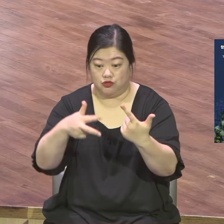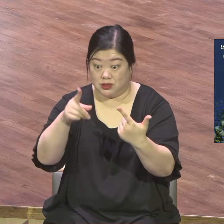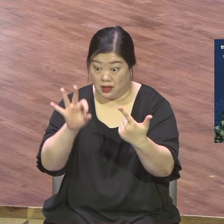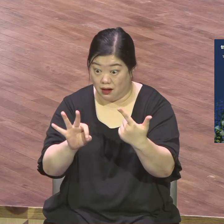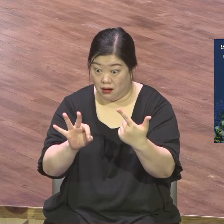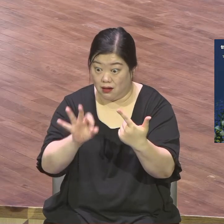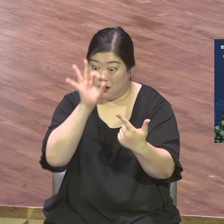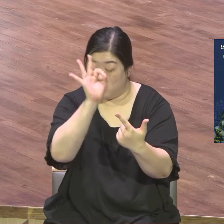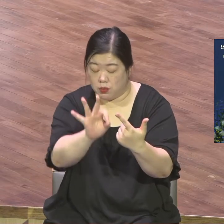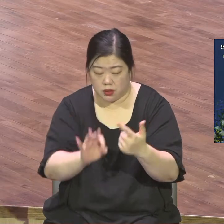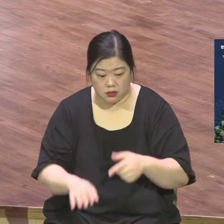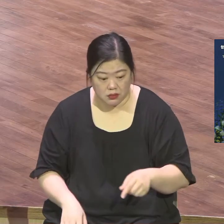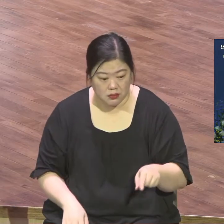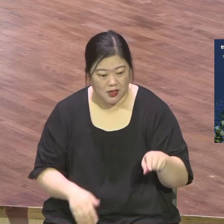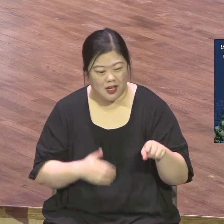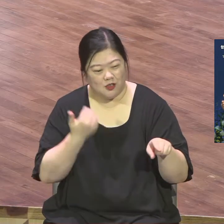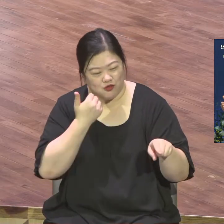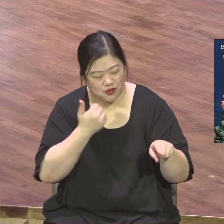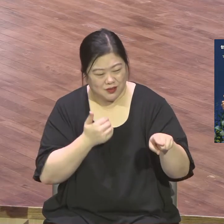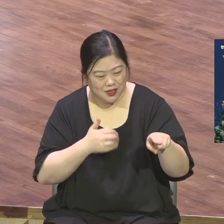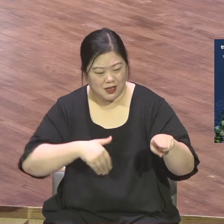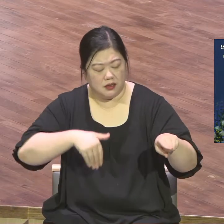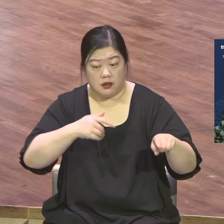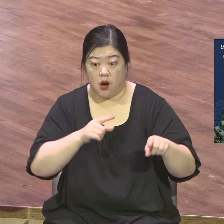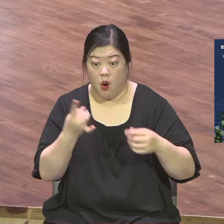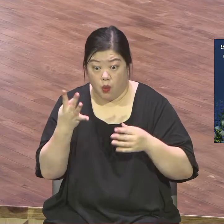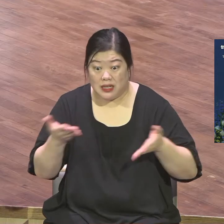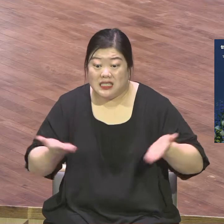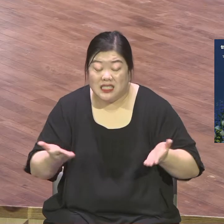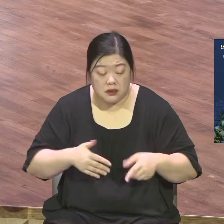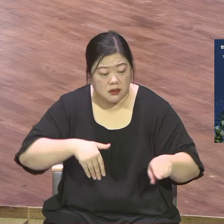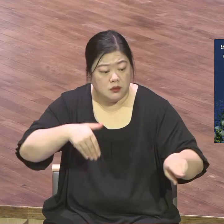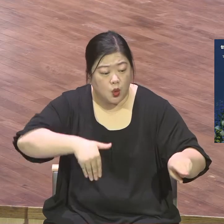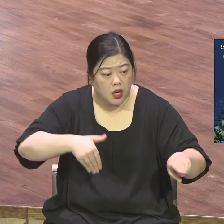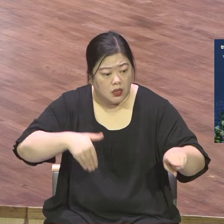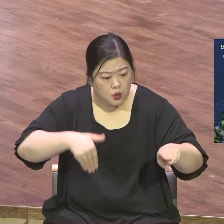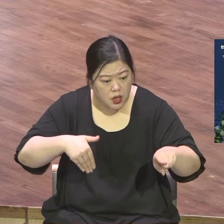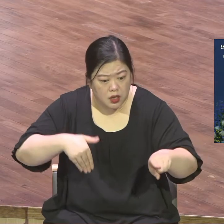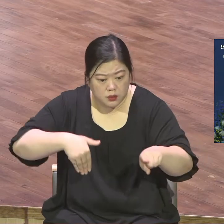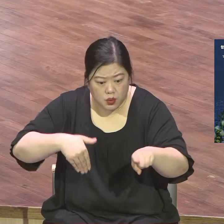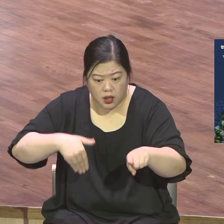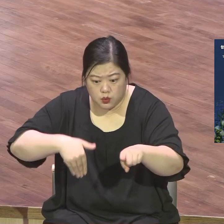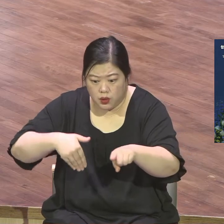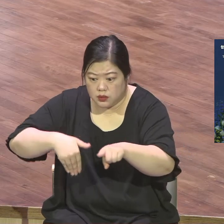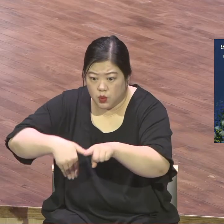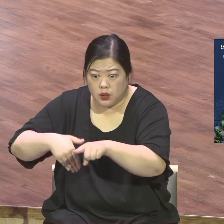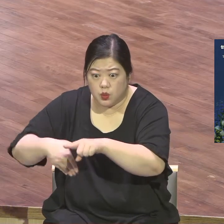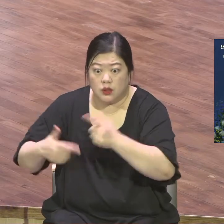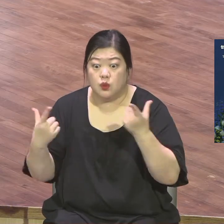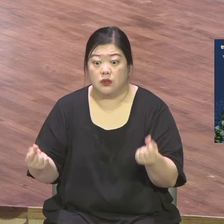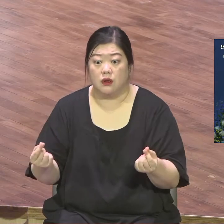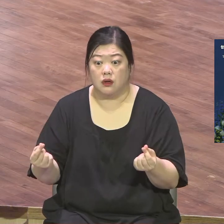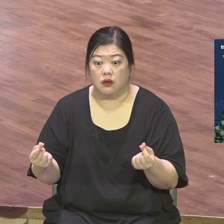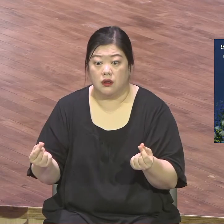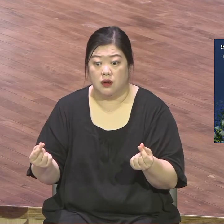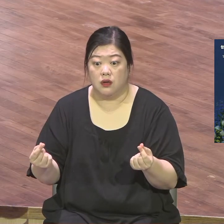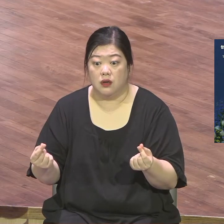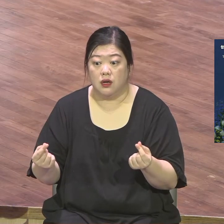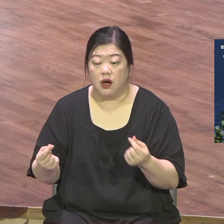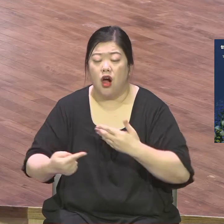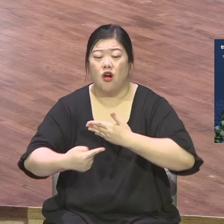이들 노예를 노예로 보지 않았어요. 어떻게 봤냐? 예수 믿고 구원 받았으니까. 하나님의 권속으로 본